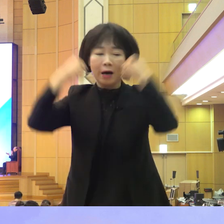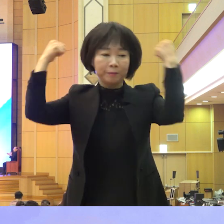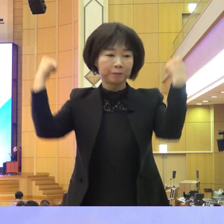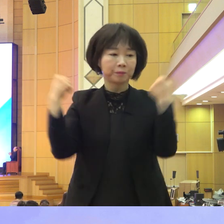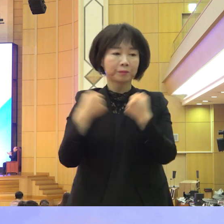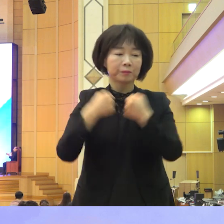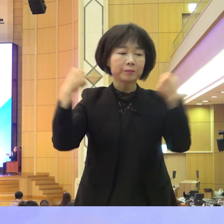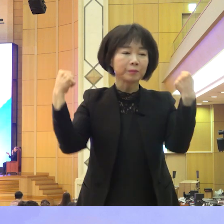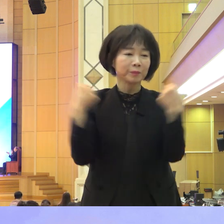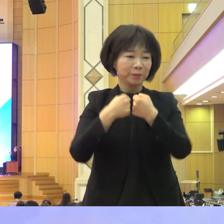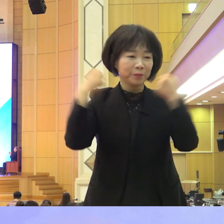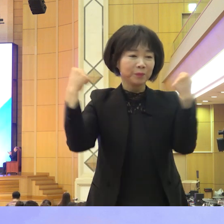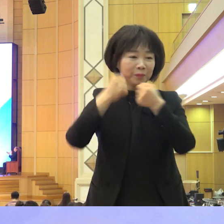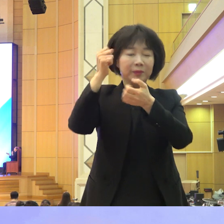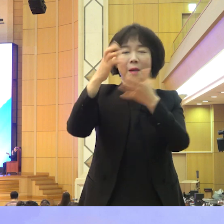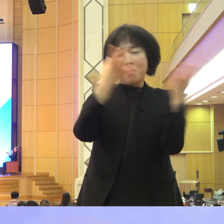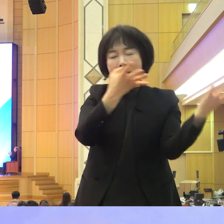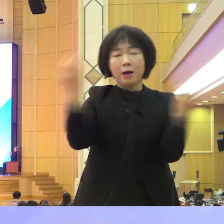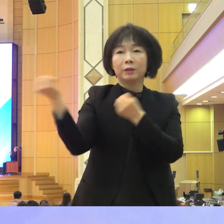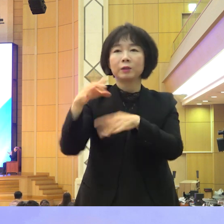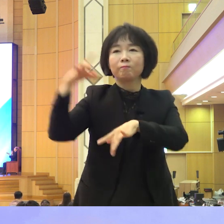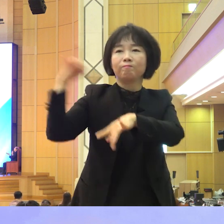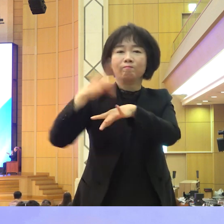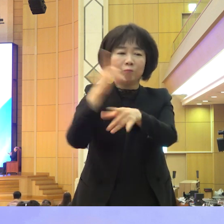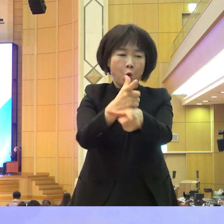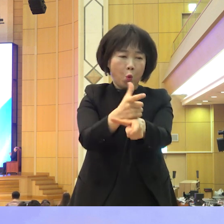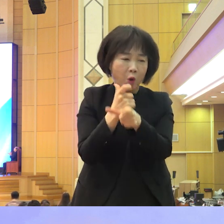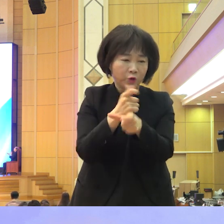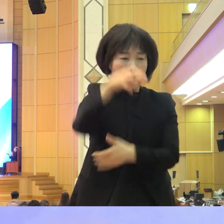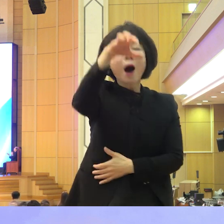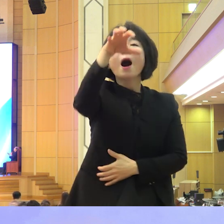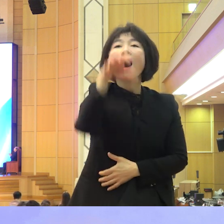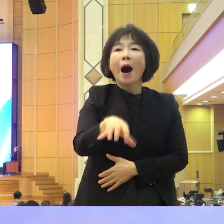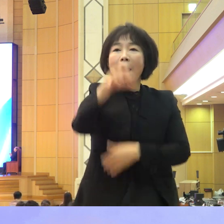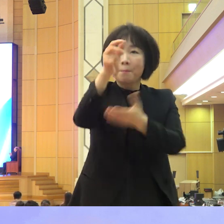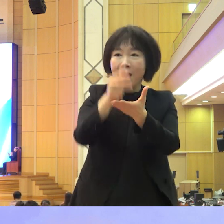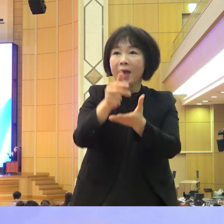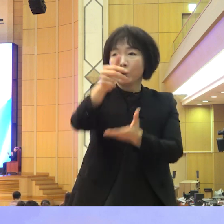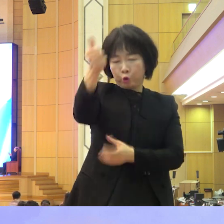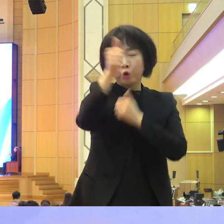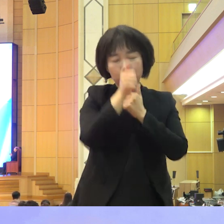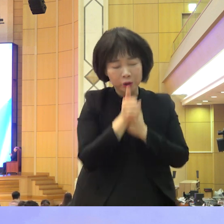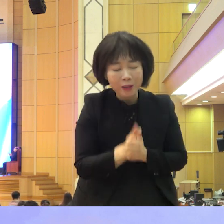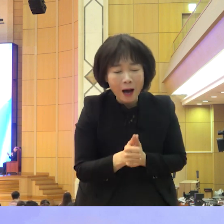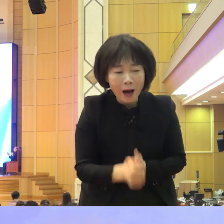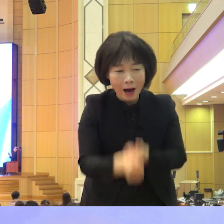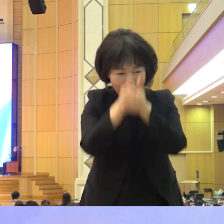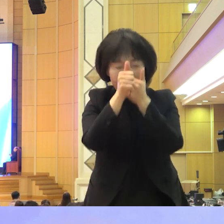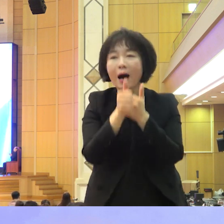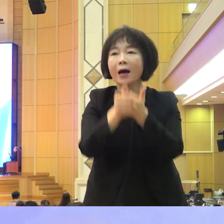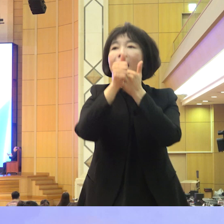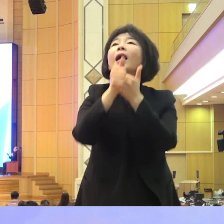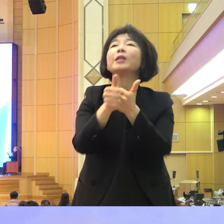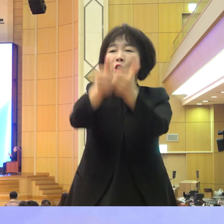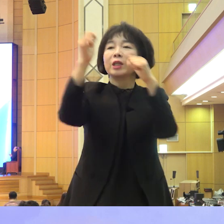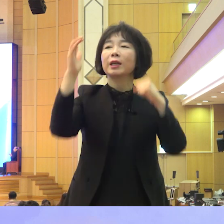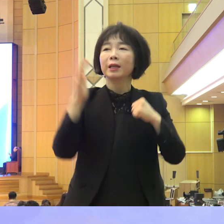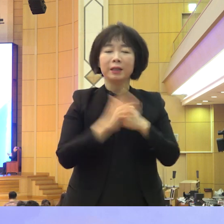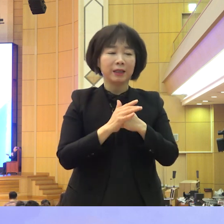싸워라. 수 없는 원수 앞에 주